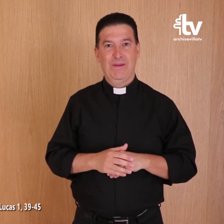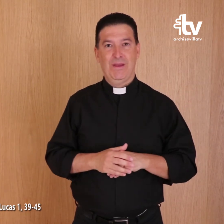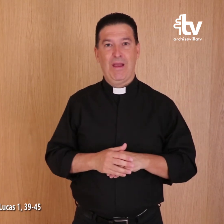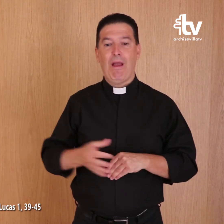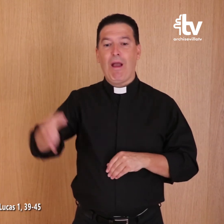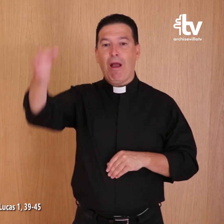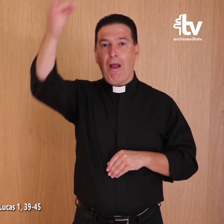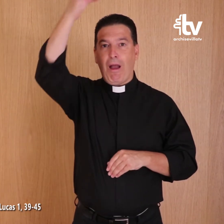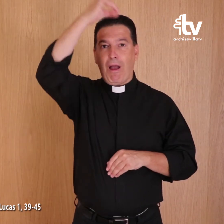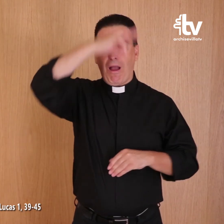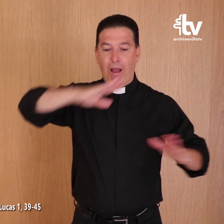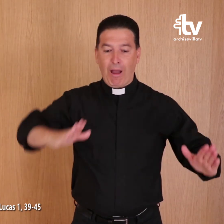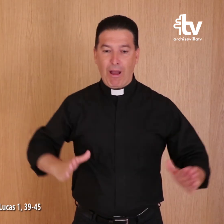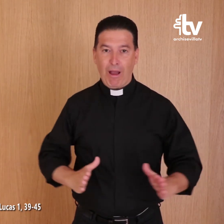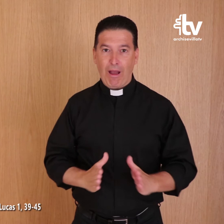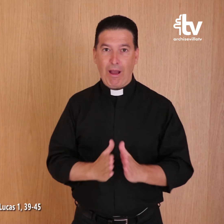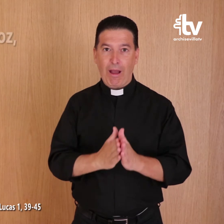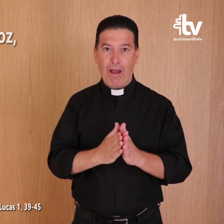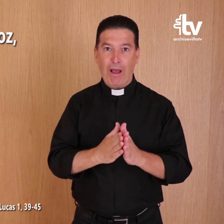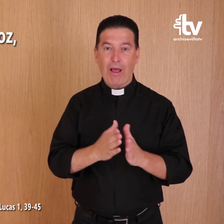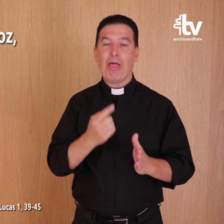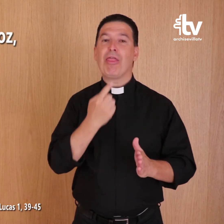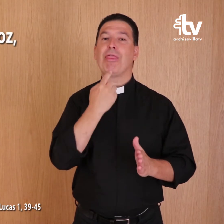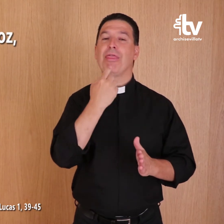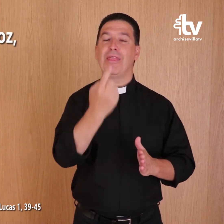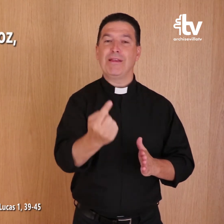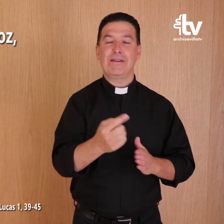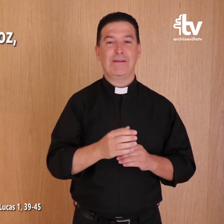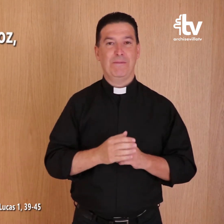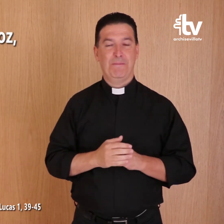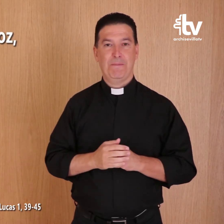Se llenó Isabel de Espíritu Santo y levantando la voz, exclamó,